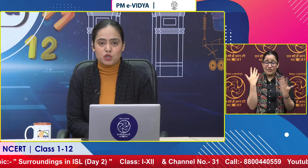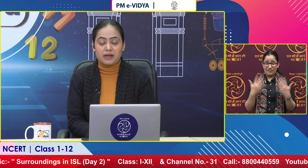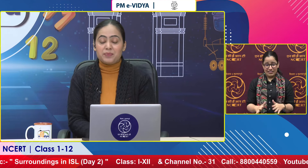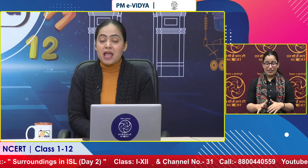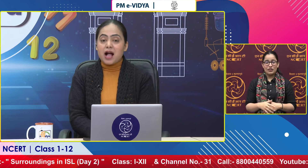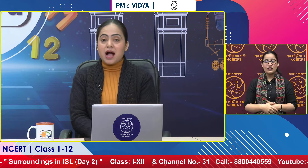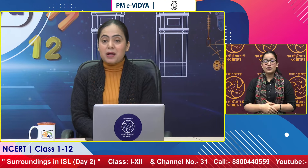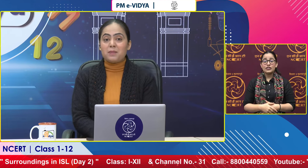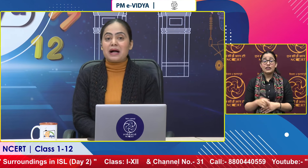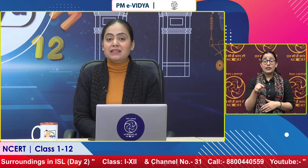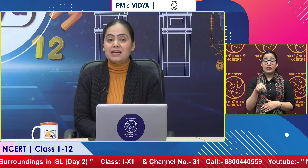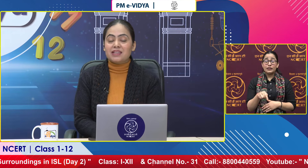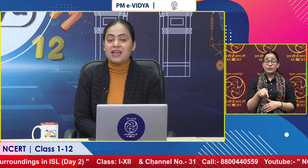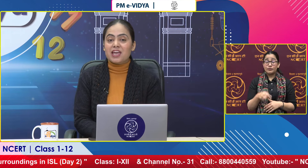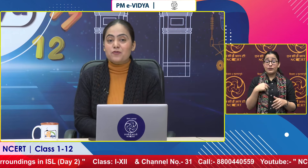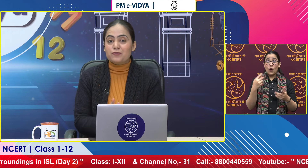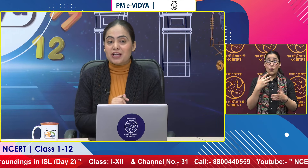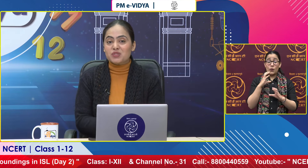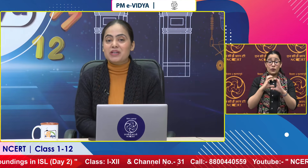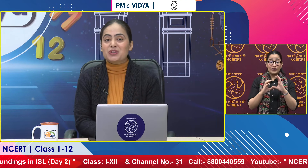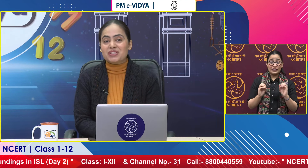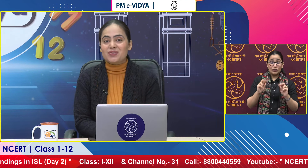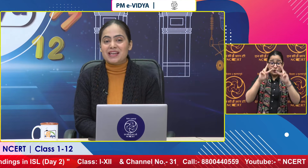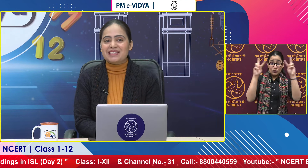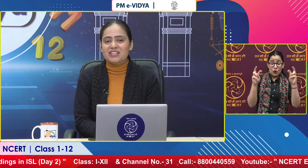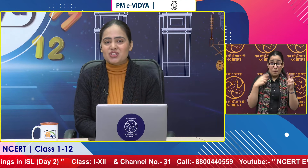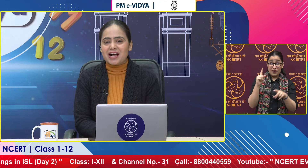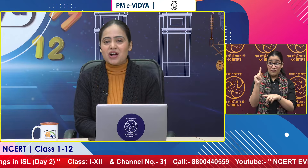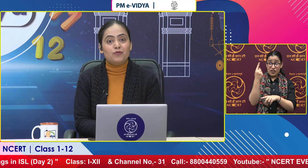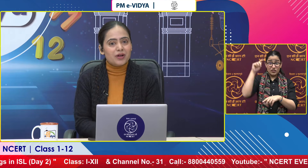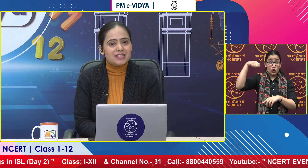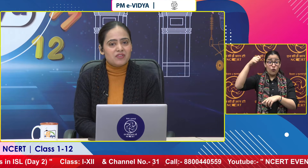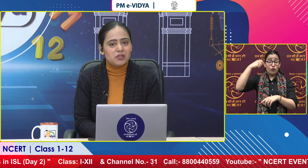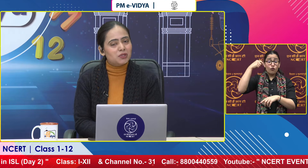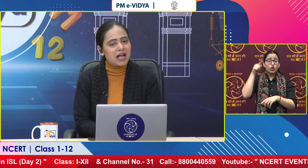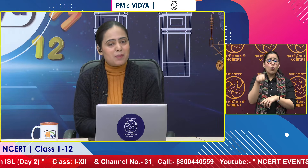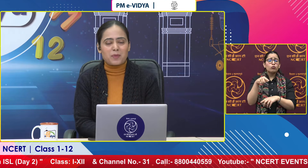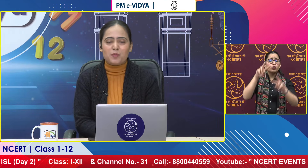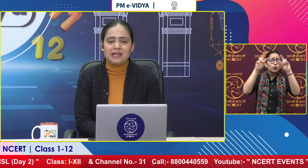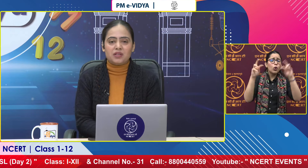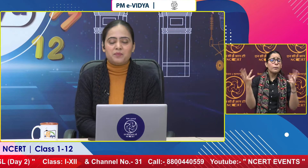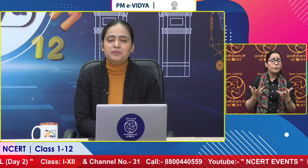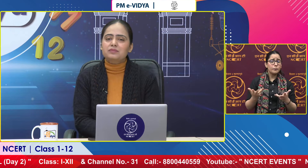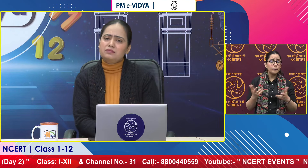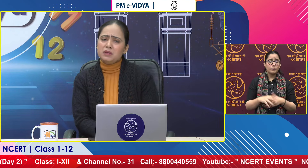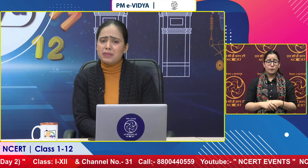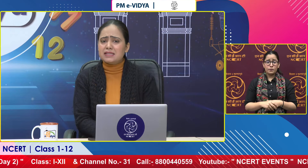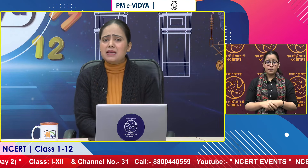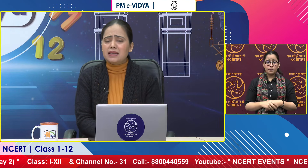वीडियो में। अब हम बात करते हैं फर्स्ट वीडियो से रिलेटेड। जी हाँ, वो किसकी वीडियो थी अब आपको बताते हैं। बेसिकली